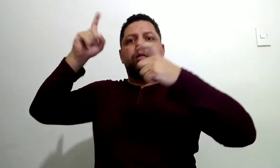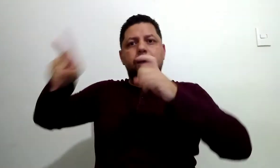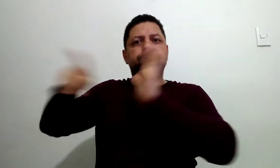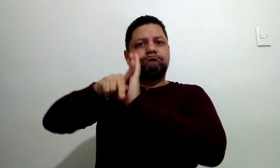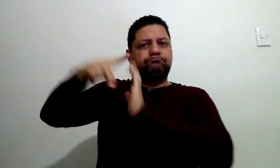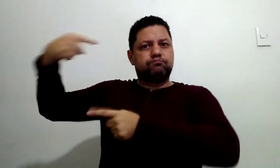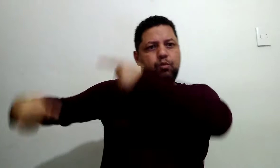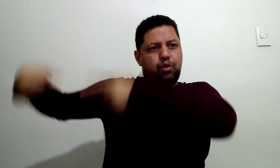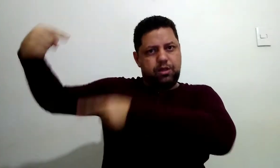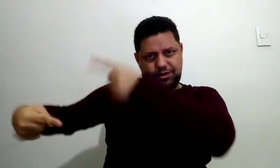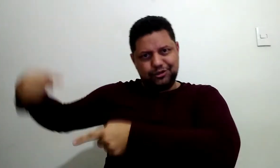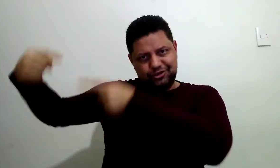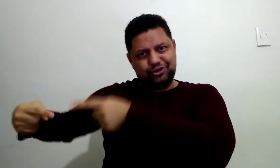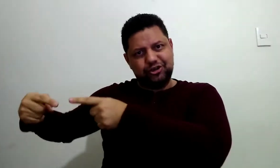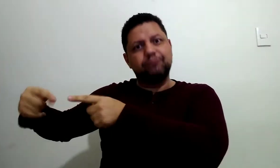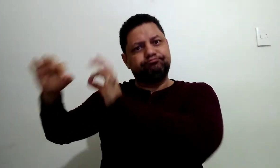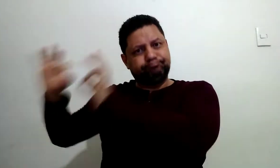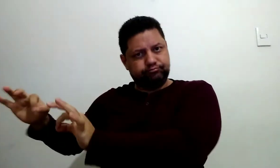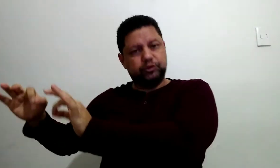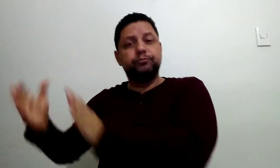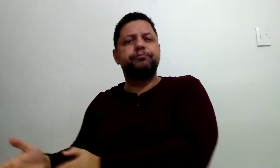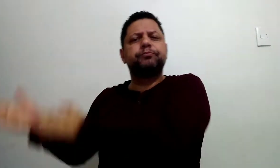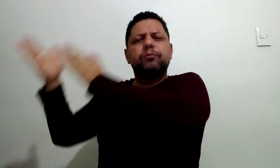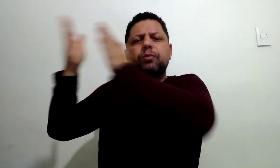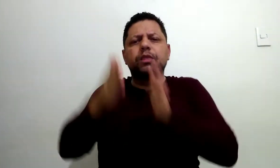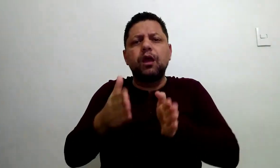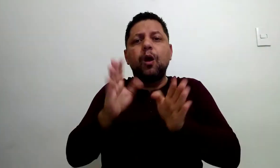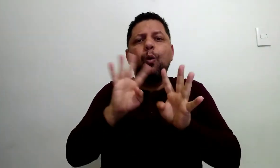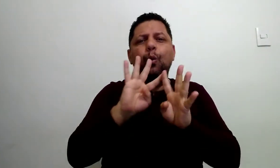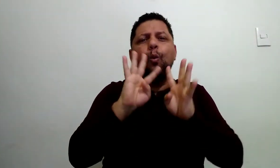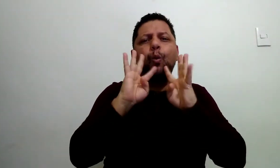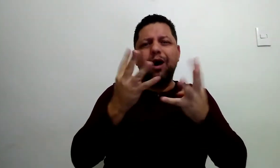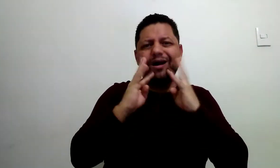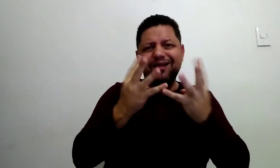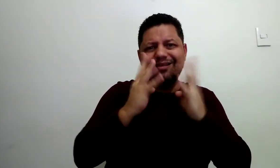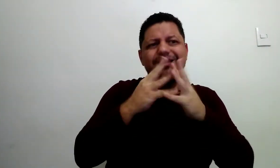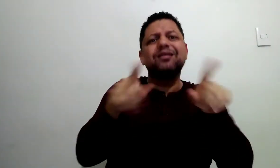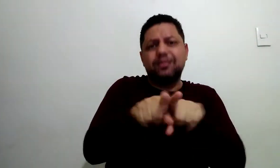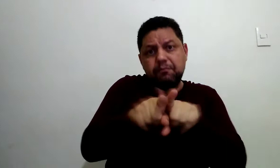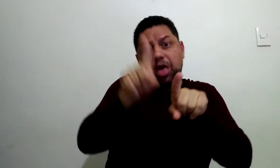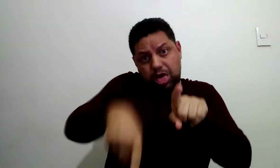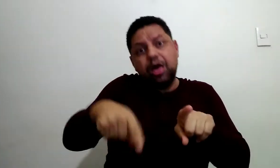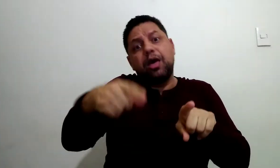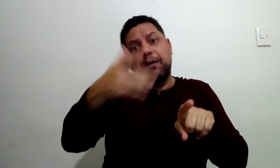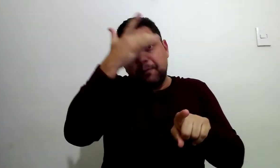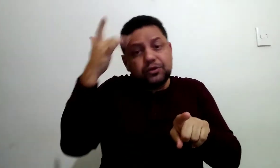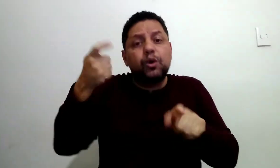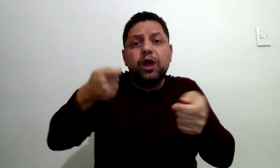política. A quarentena, por outro lado, é uma forma de regular o poder